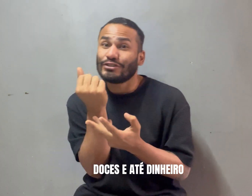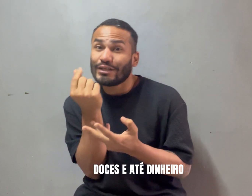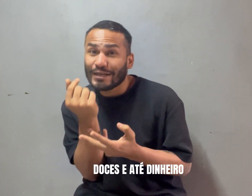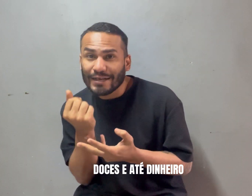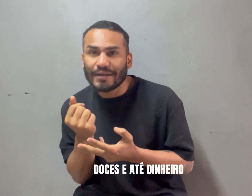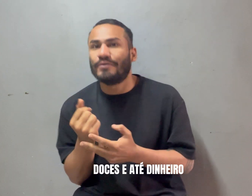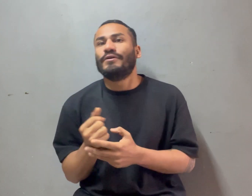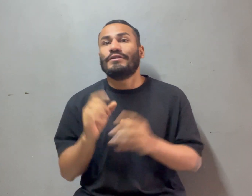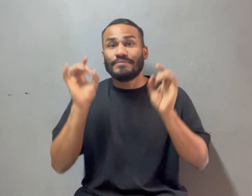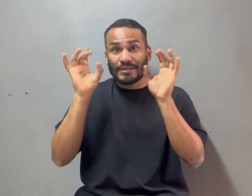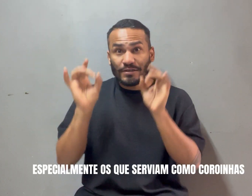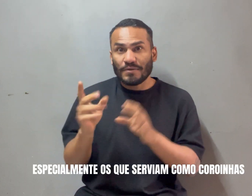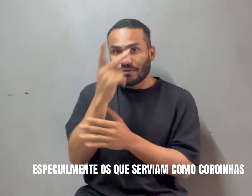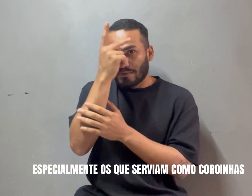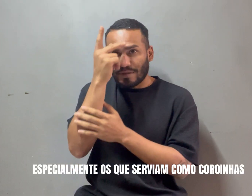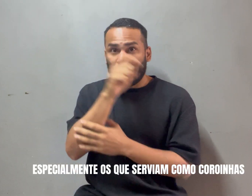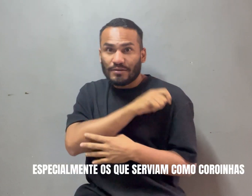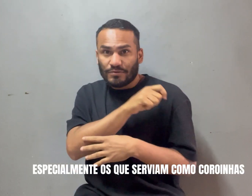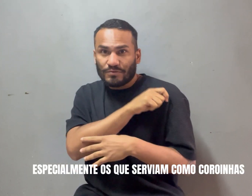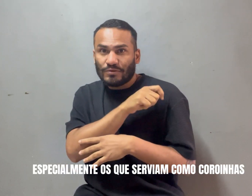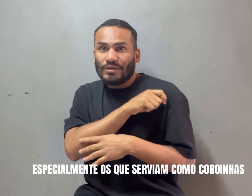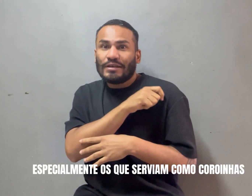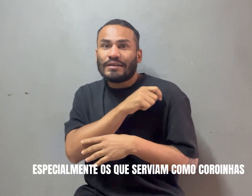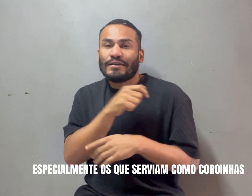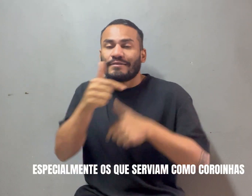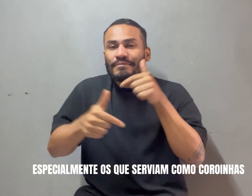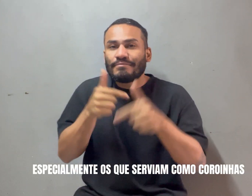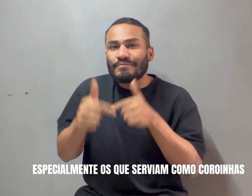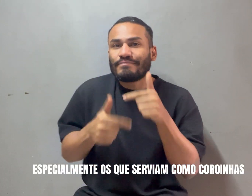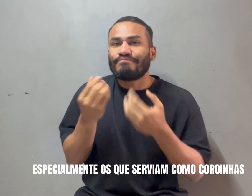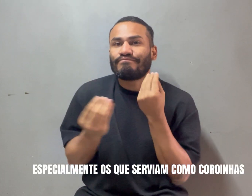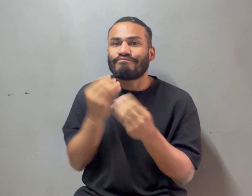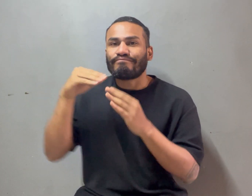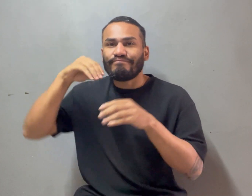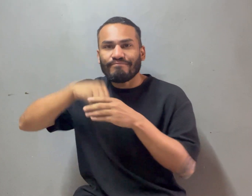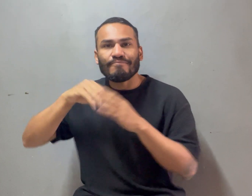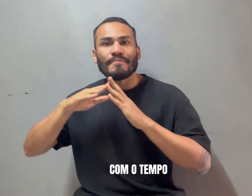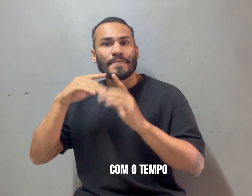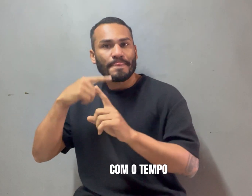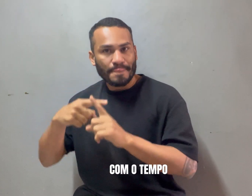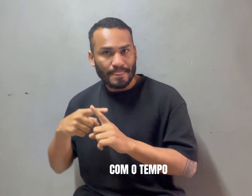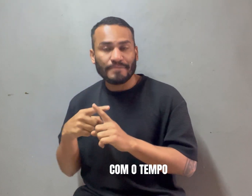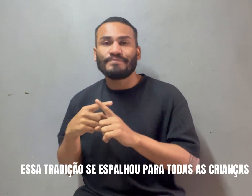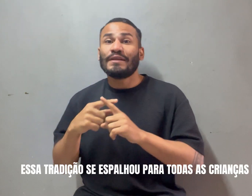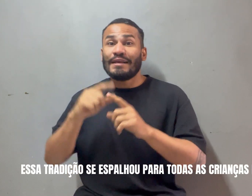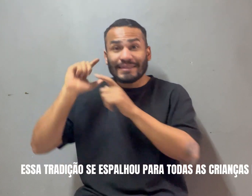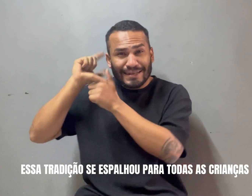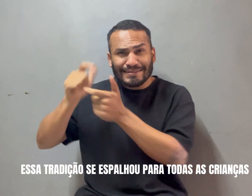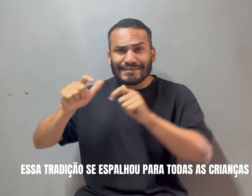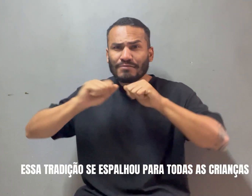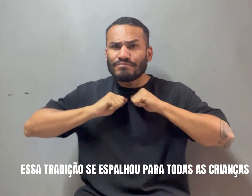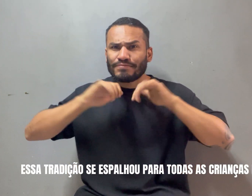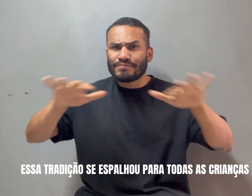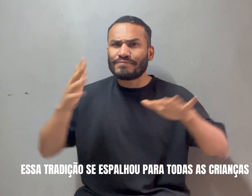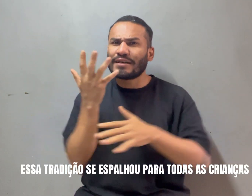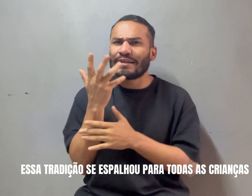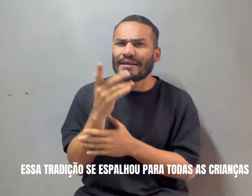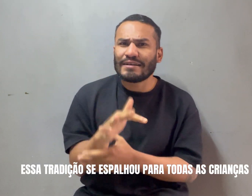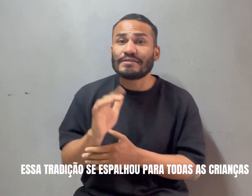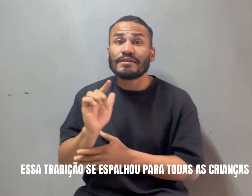até dinheiro, especialmente os que serviam como coroinhas. Com o tempo, essa tradição se espalhou para todas as crianças